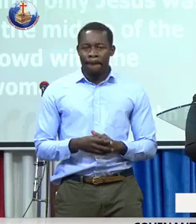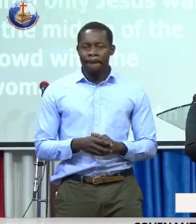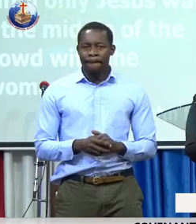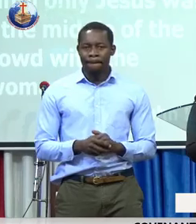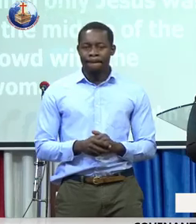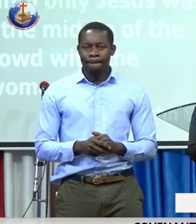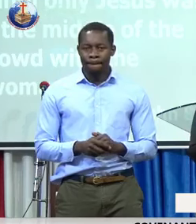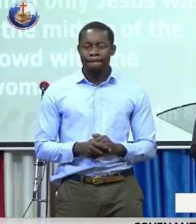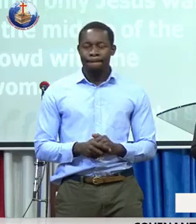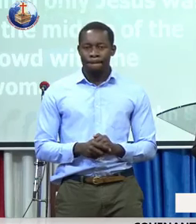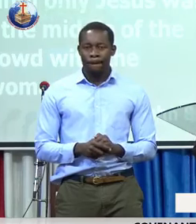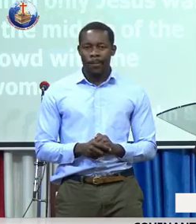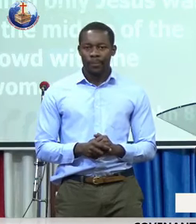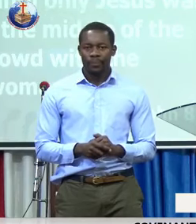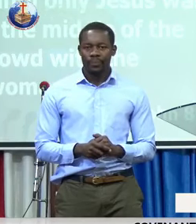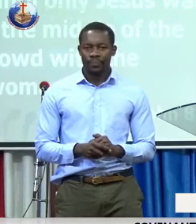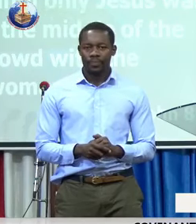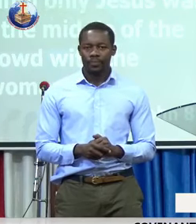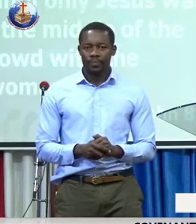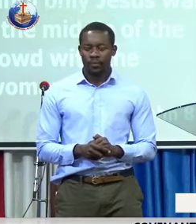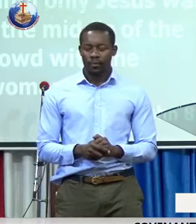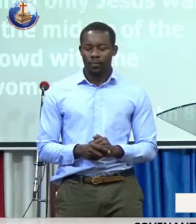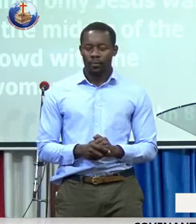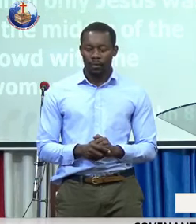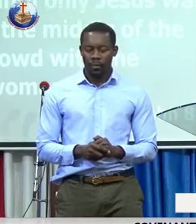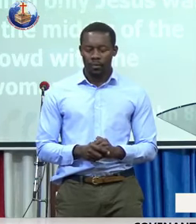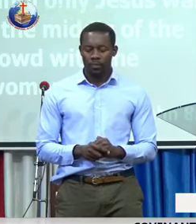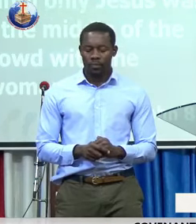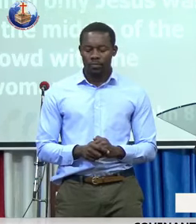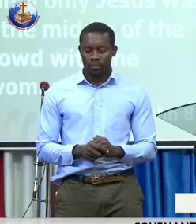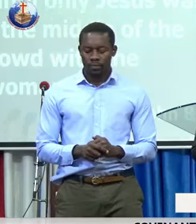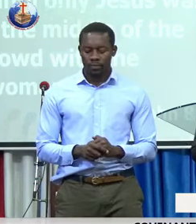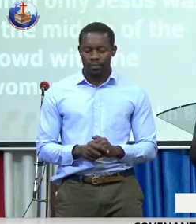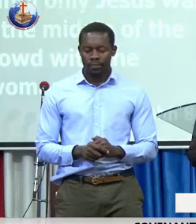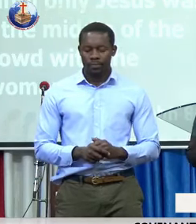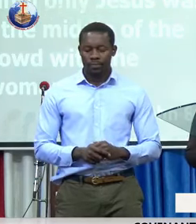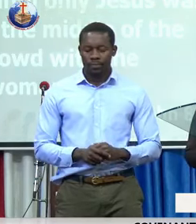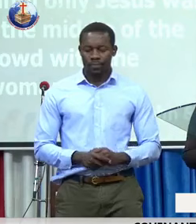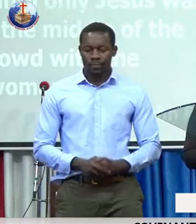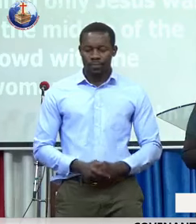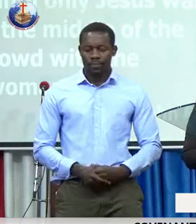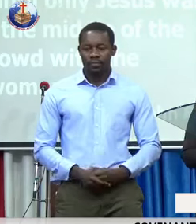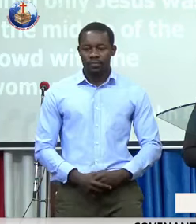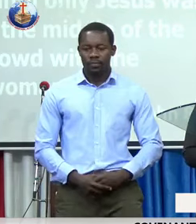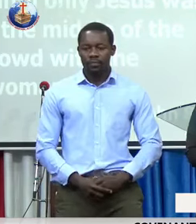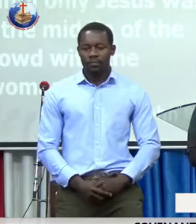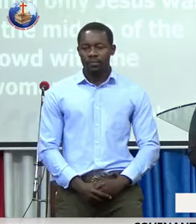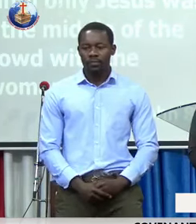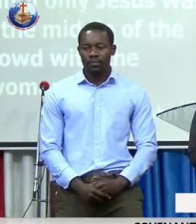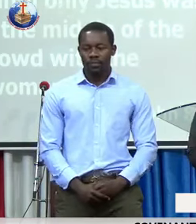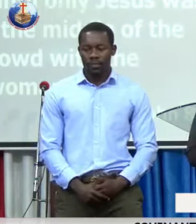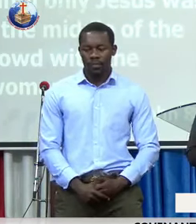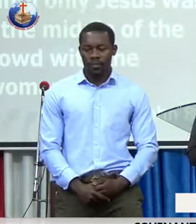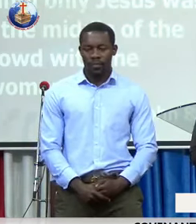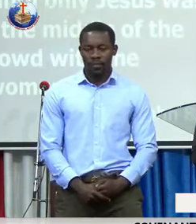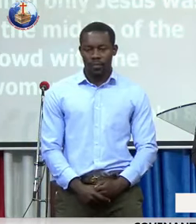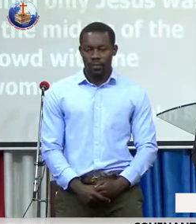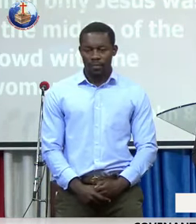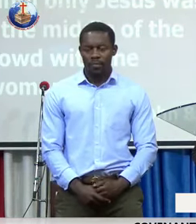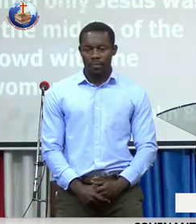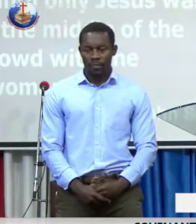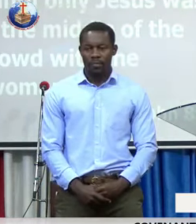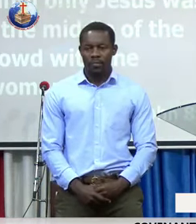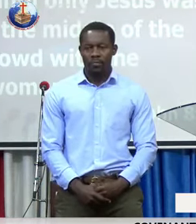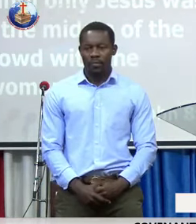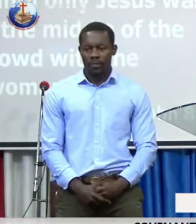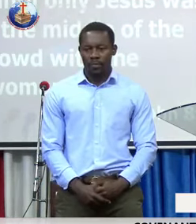kwa kidole chake katika nchi. Nao walipozidi kumhoji alijiinua akawaambia, yeye asiye na dhambi miongoni mwenu